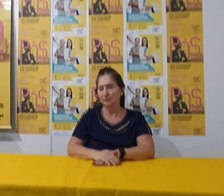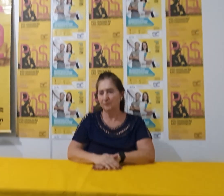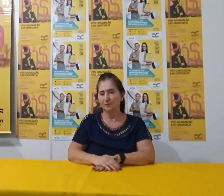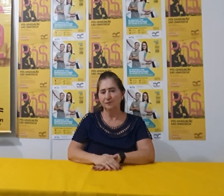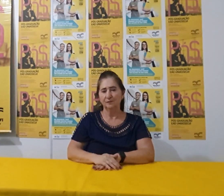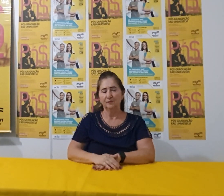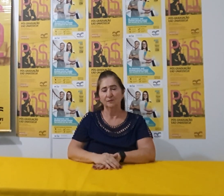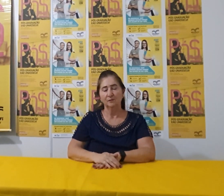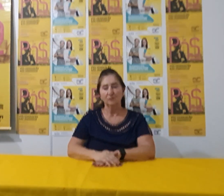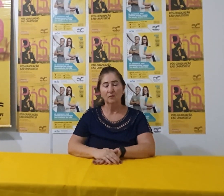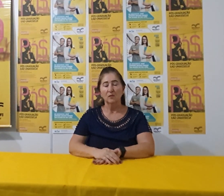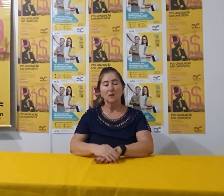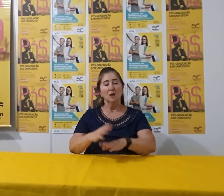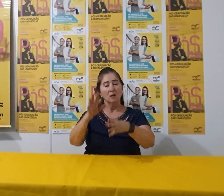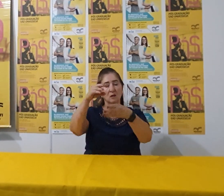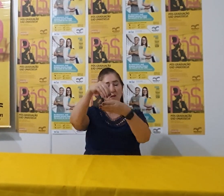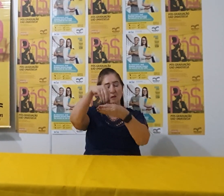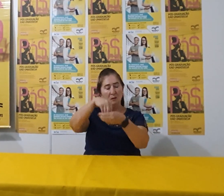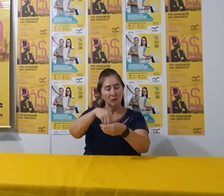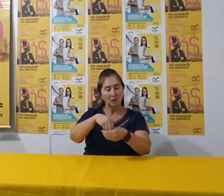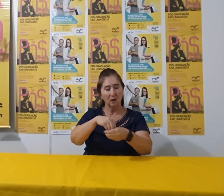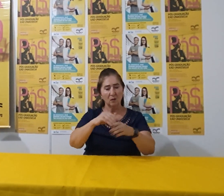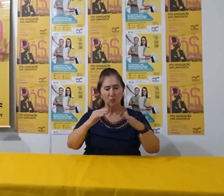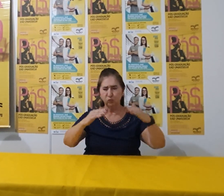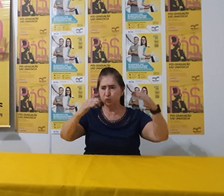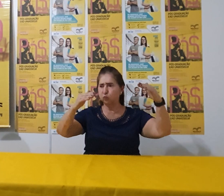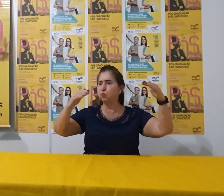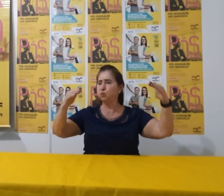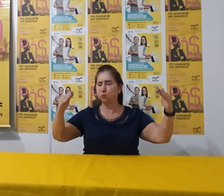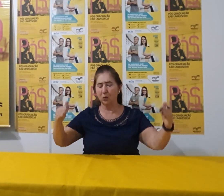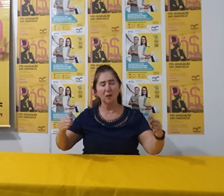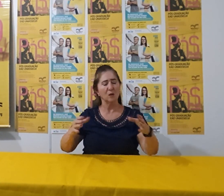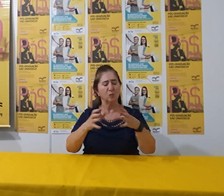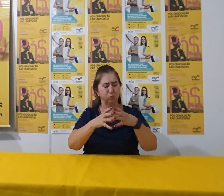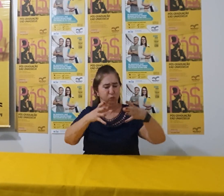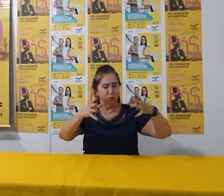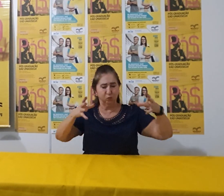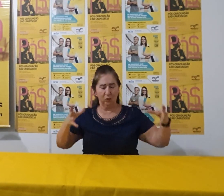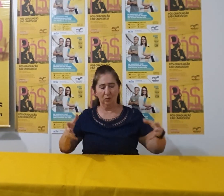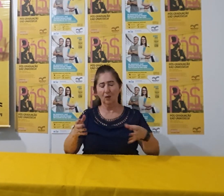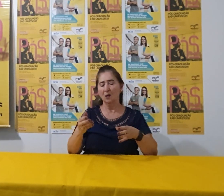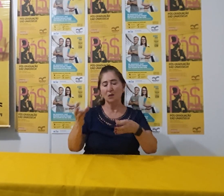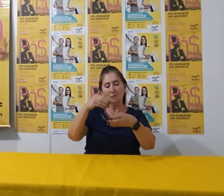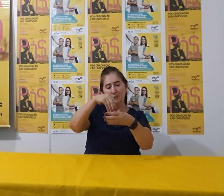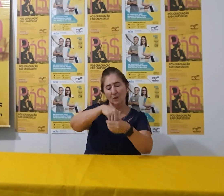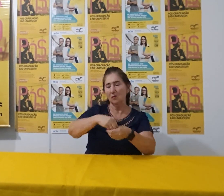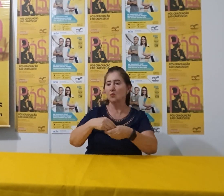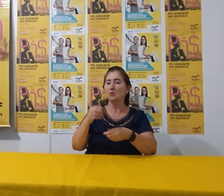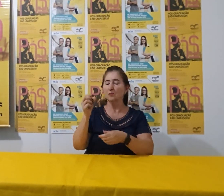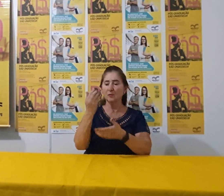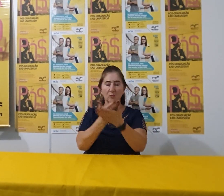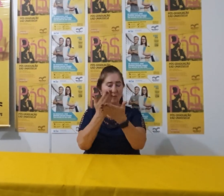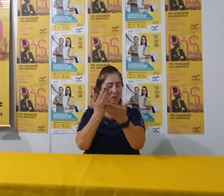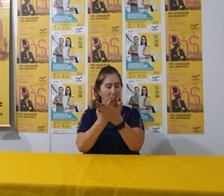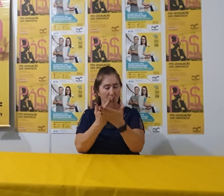Com a inserção cada vez maior de alunos surdos nas escolas públicas, é necessário